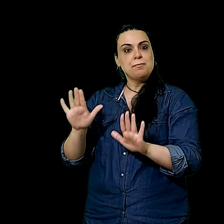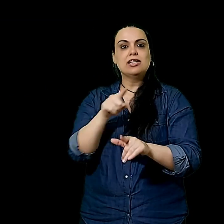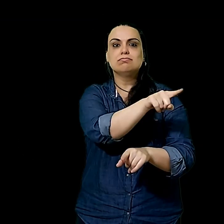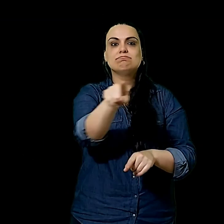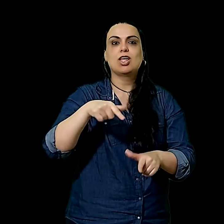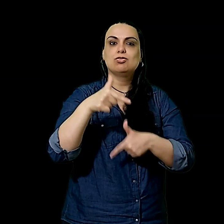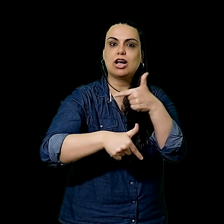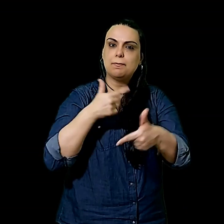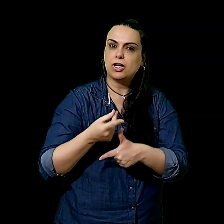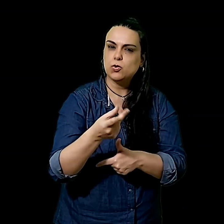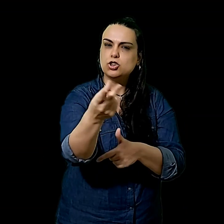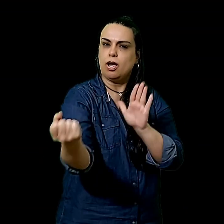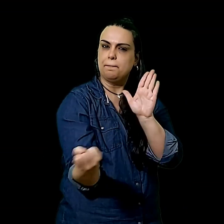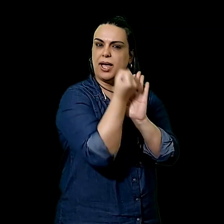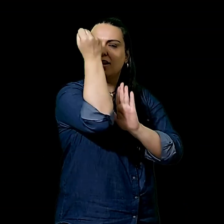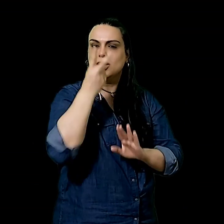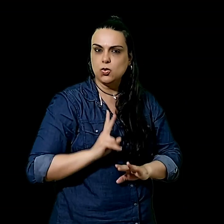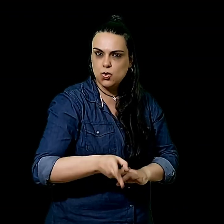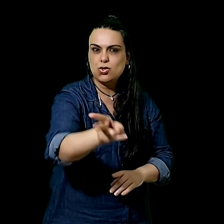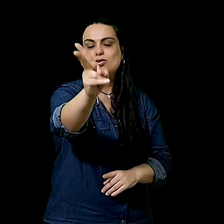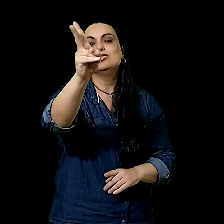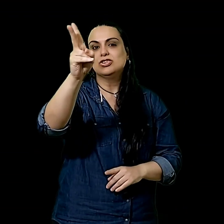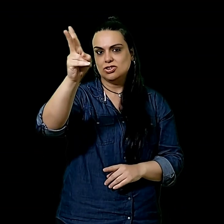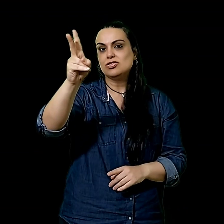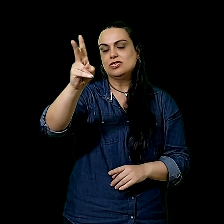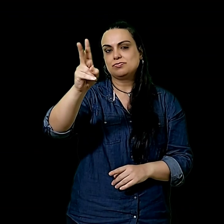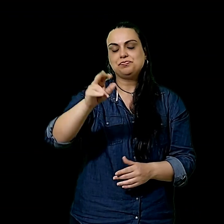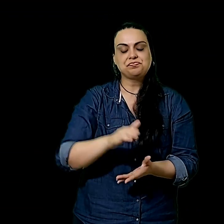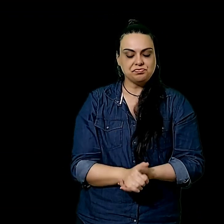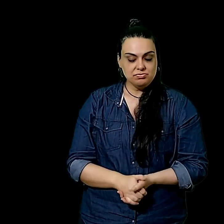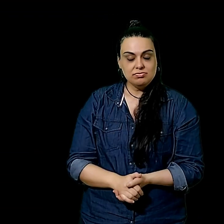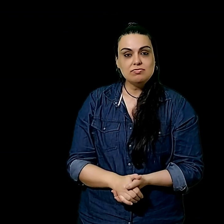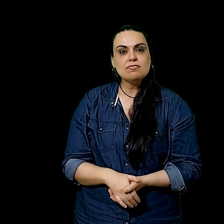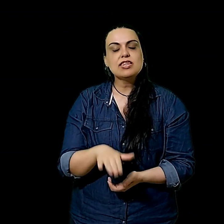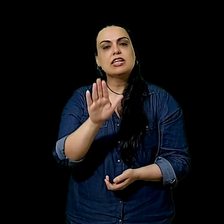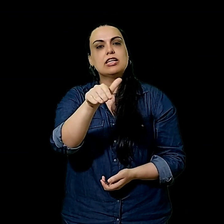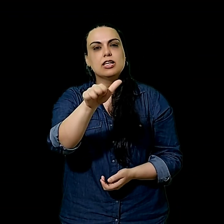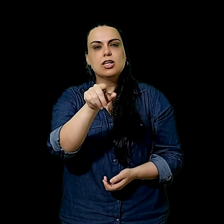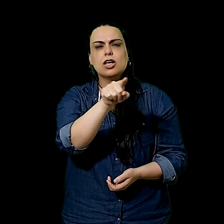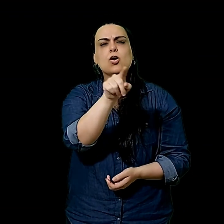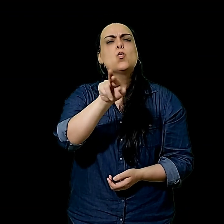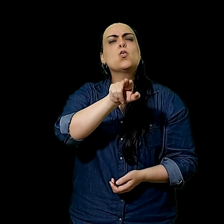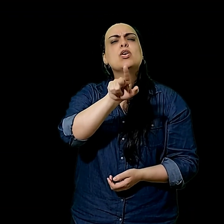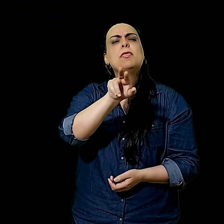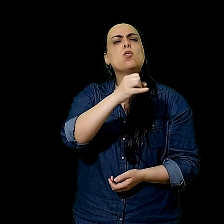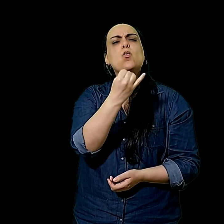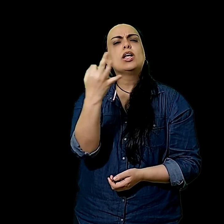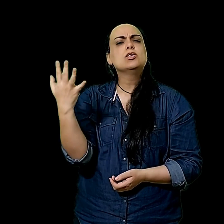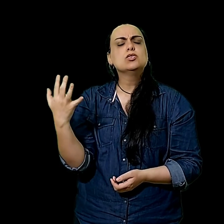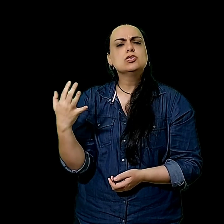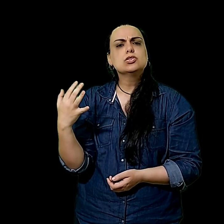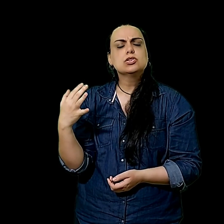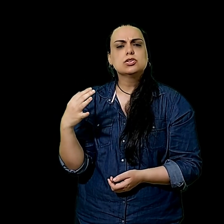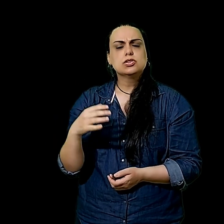não acabou. Isso. E continua, perpetua. Raquel, me Diga. lembra aqui, vocês são quantos